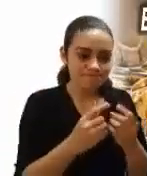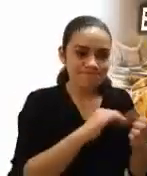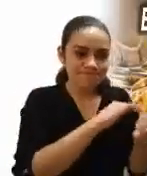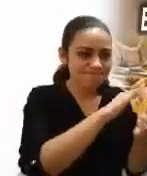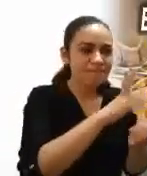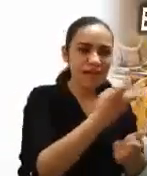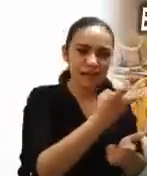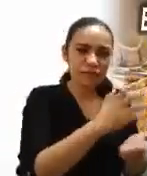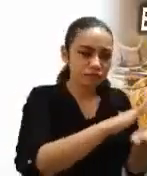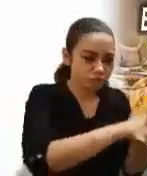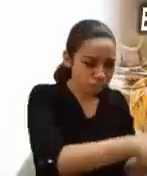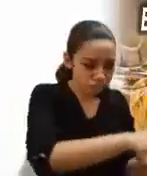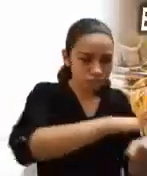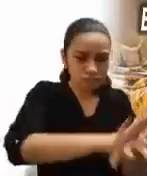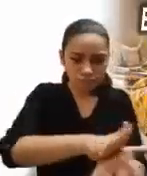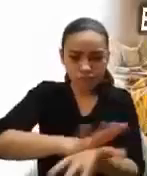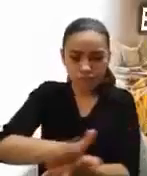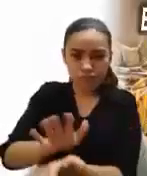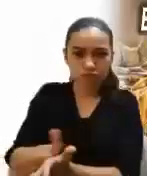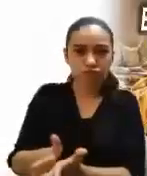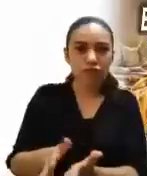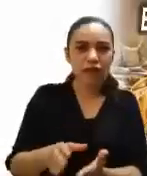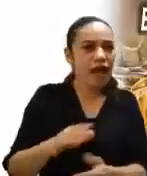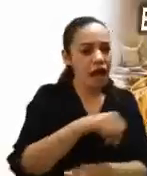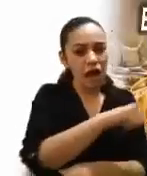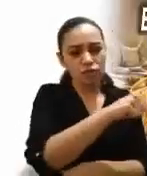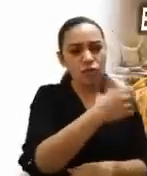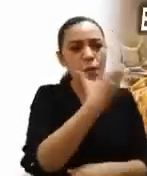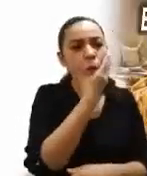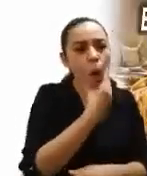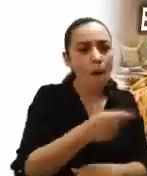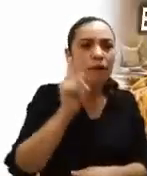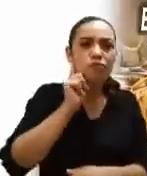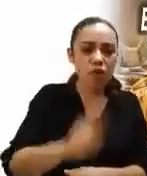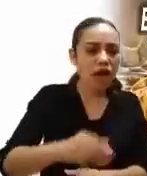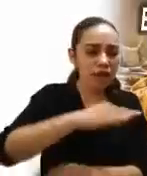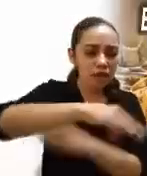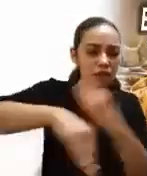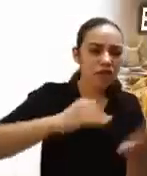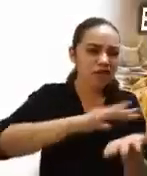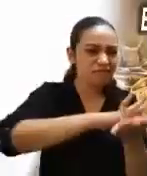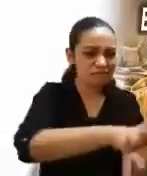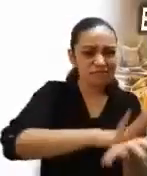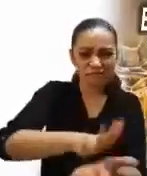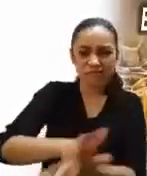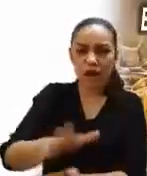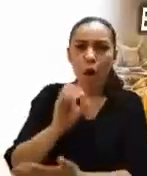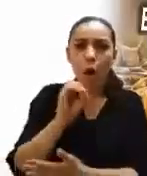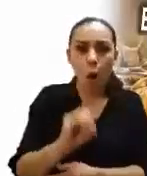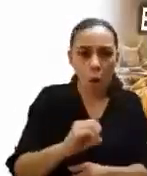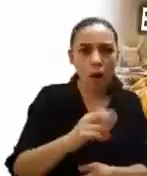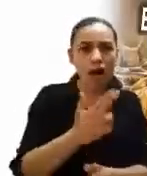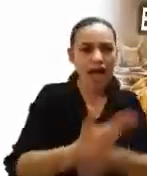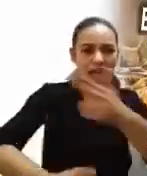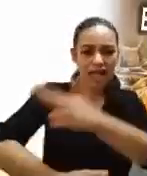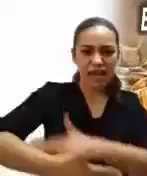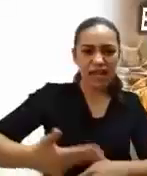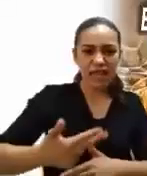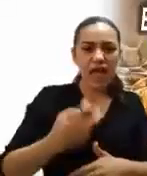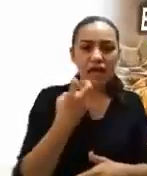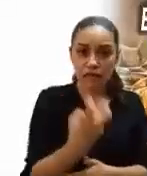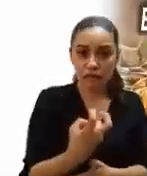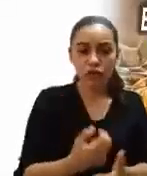sin nombre. Es fuerte la crítica que hace el Papa cuando nos habla de las injusticias